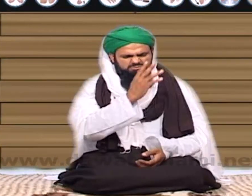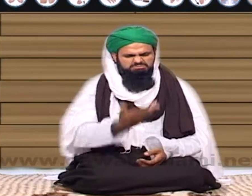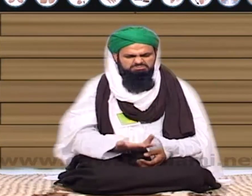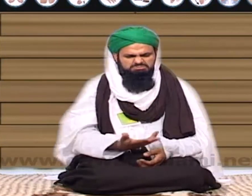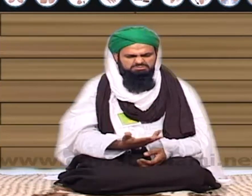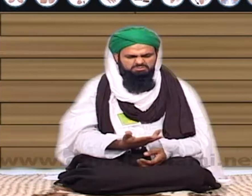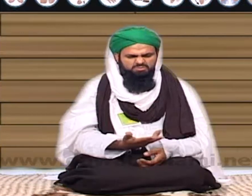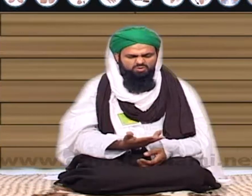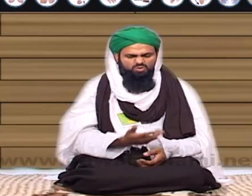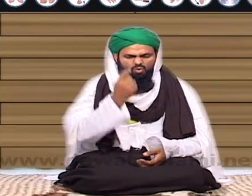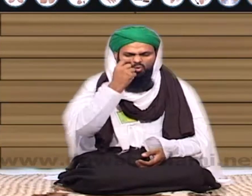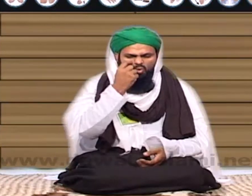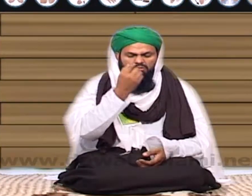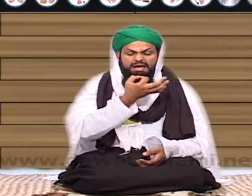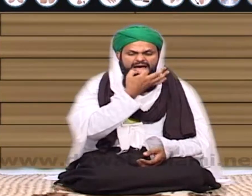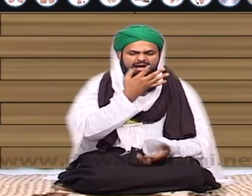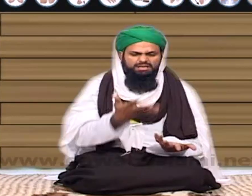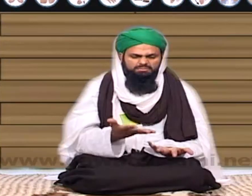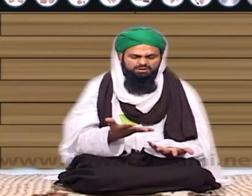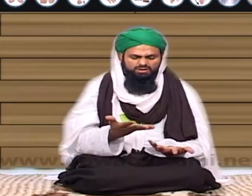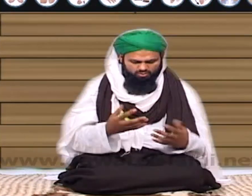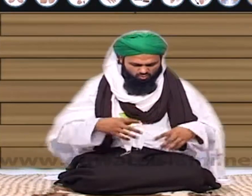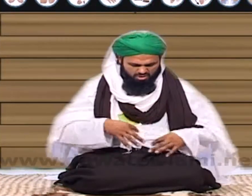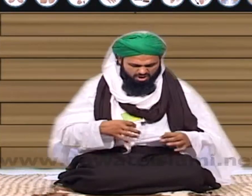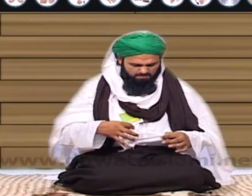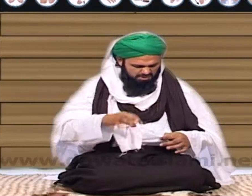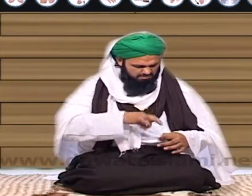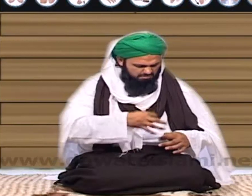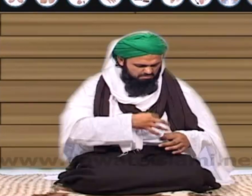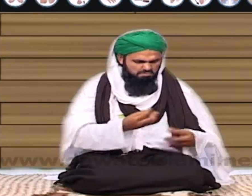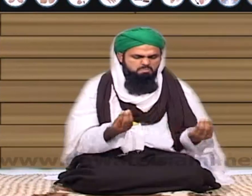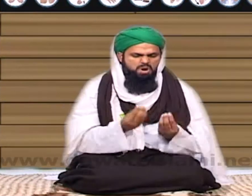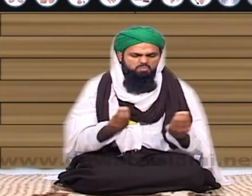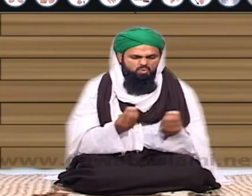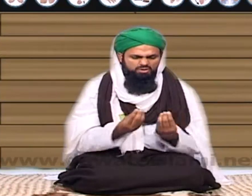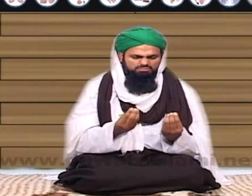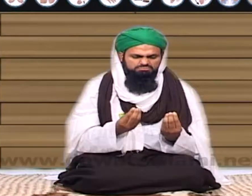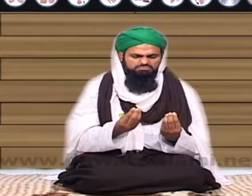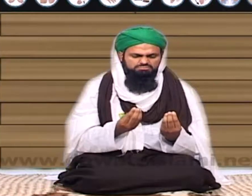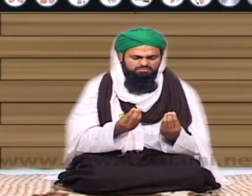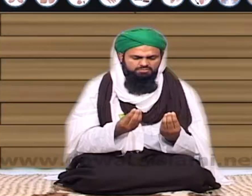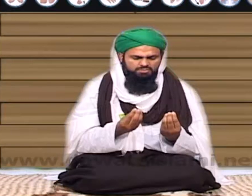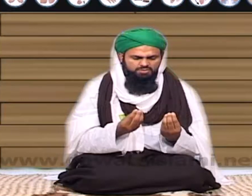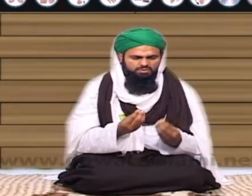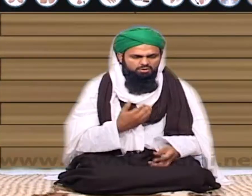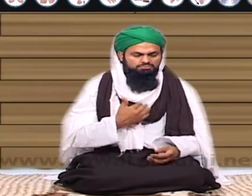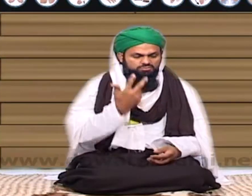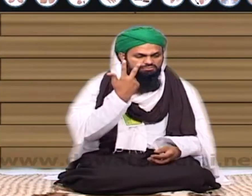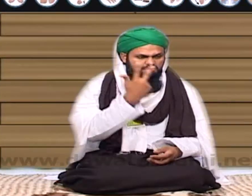جاتا, وہ کہیں جاتا ہے تو اس کو لفٹ نہیں ملتی, اس کے کپڑے بیچارے کے پیون لگے ہوتے ہیں, سادہ سے اسے بھڑکی لگی تو اس کو کوئی توجہ